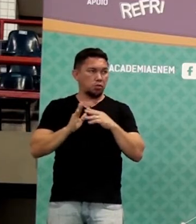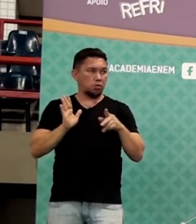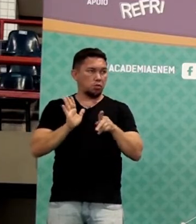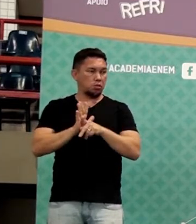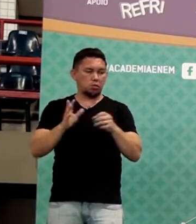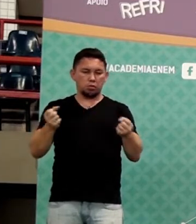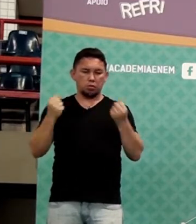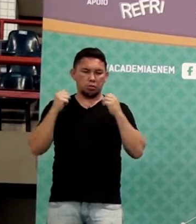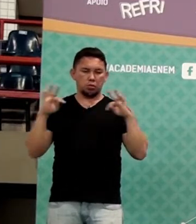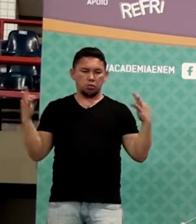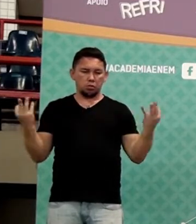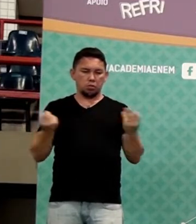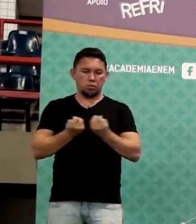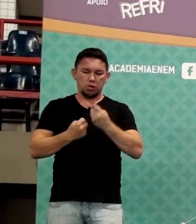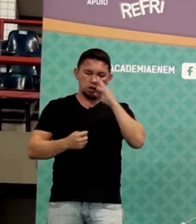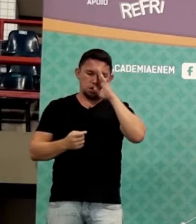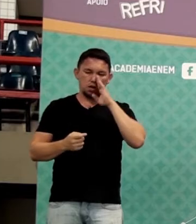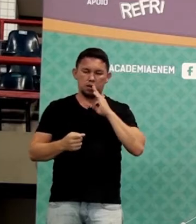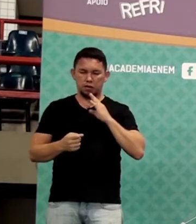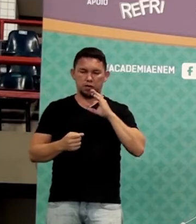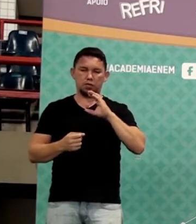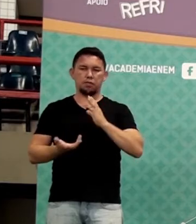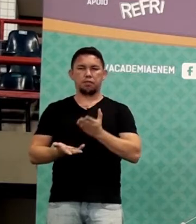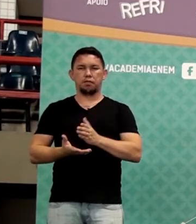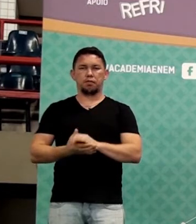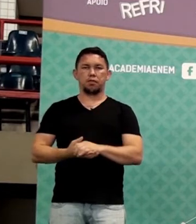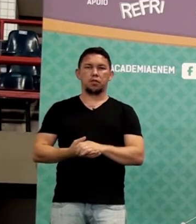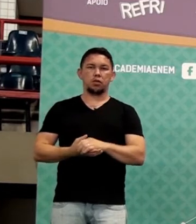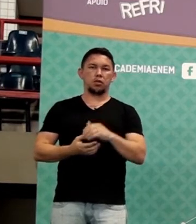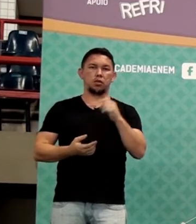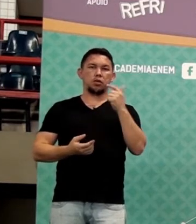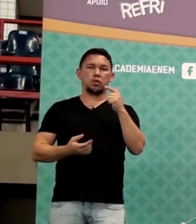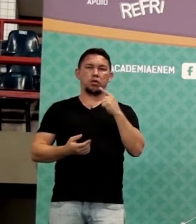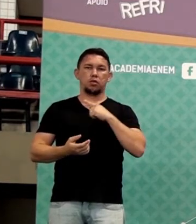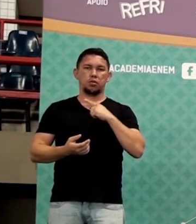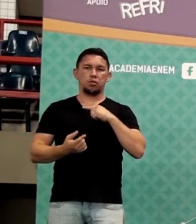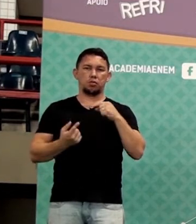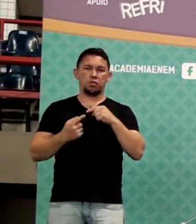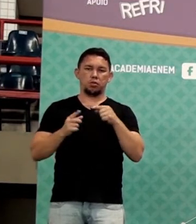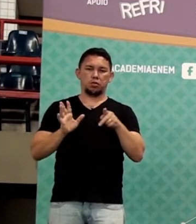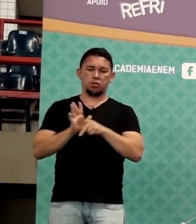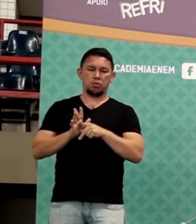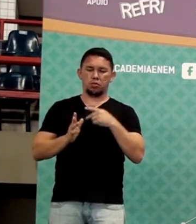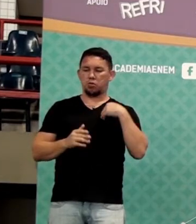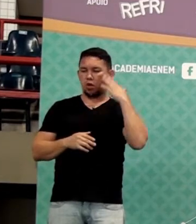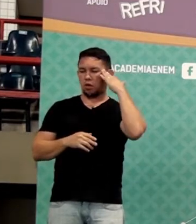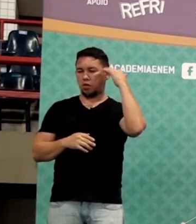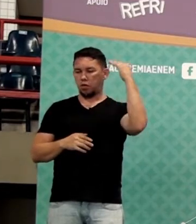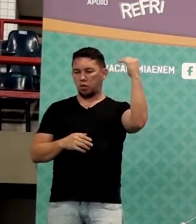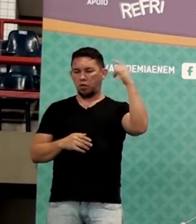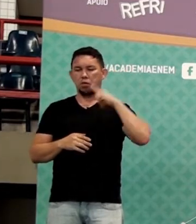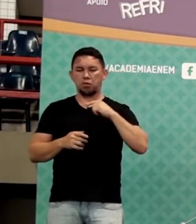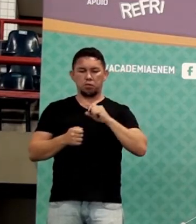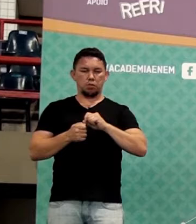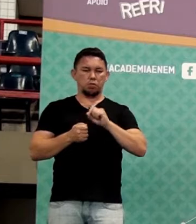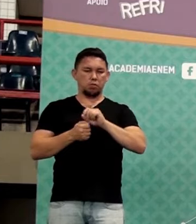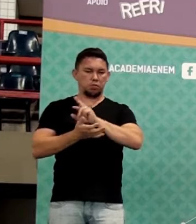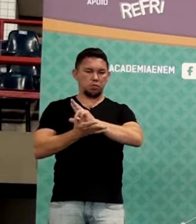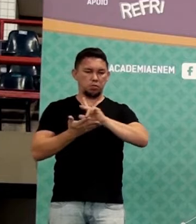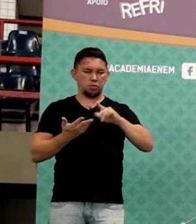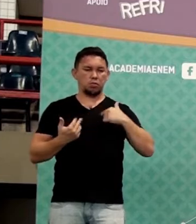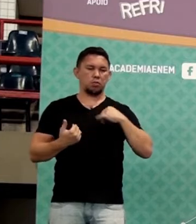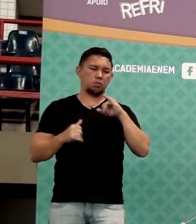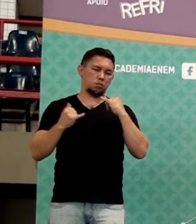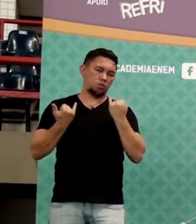uma academia completa e é de graça. Só não tem o glamour das outras academias, né? Mas dá para você fazer